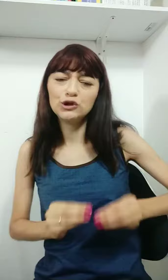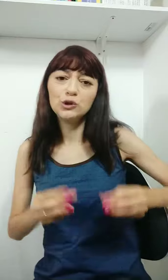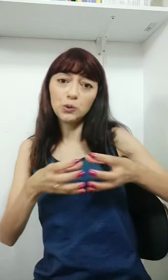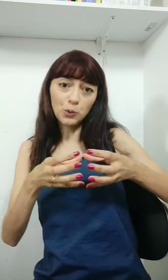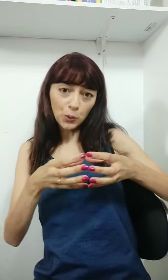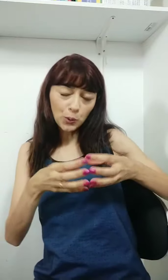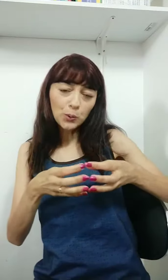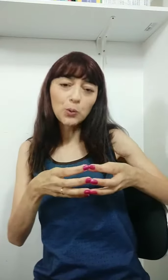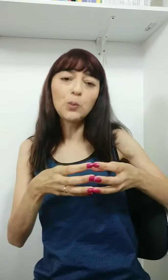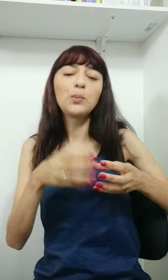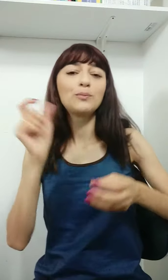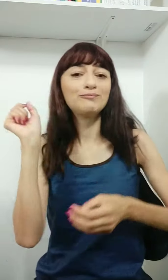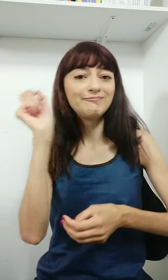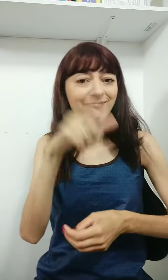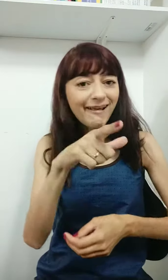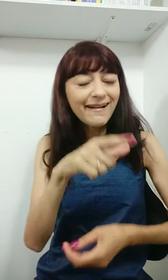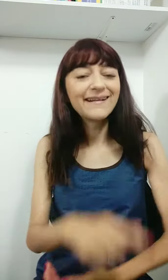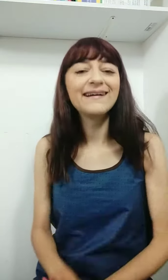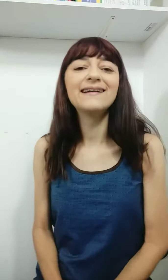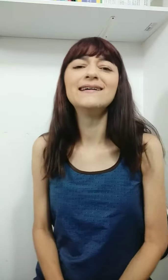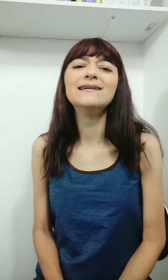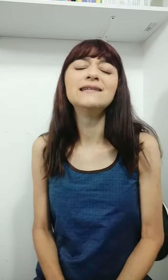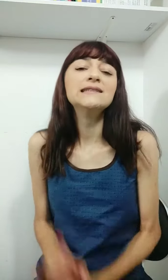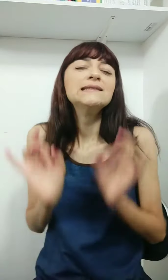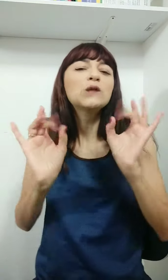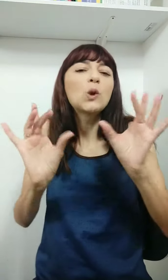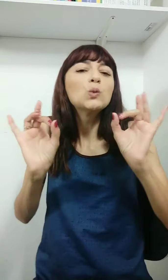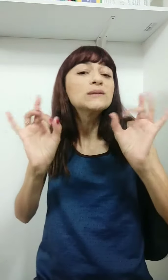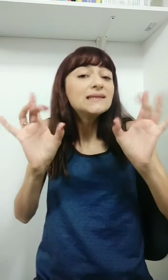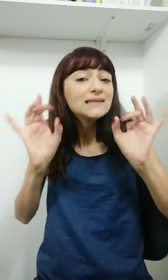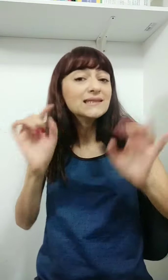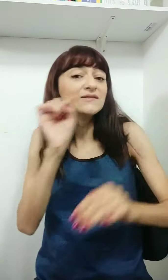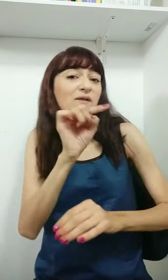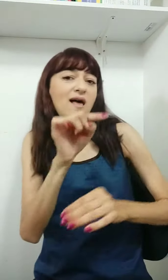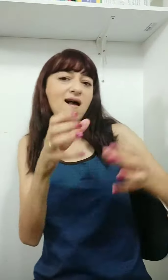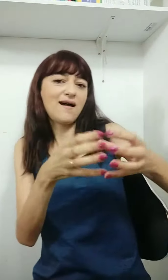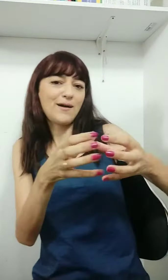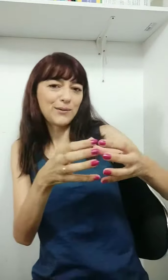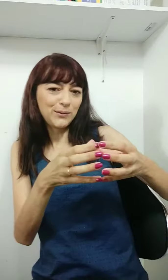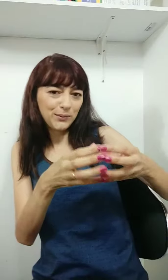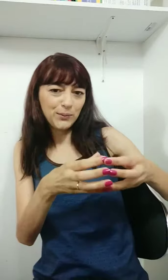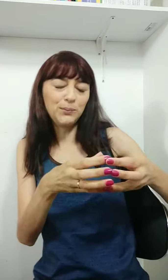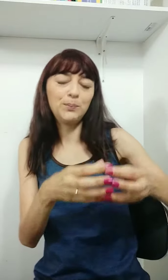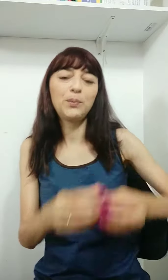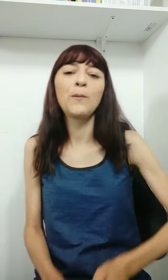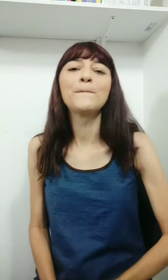de e-mail, de Telegram, tá? A gente acabou de avisar, então tem pessoas que estão chegando aí ainda.